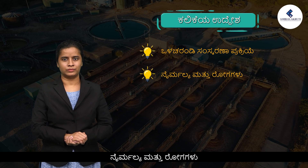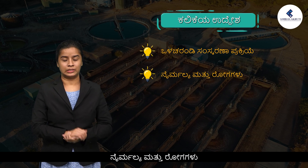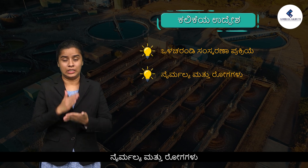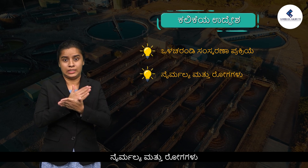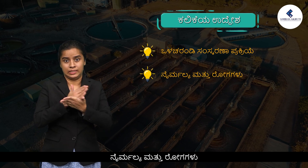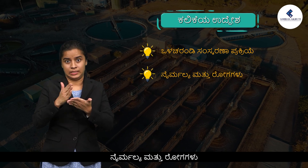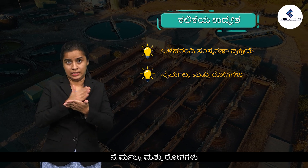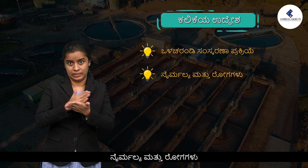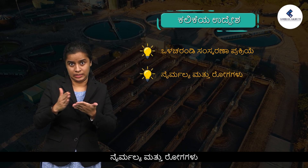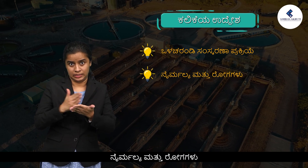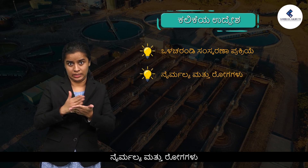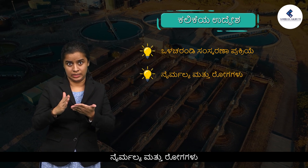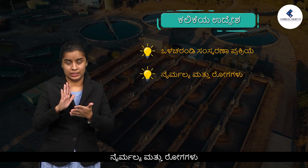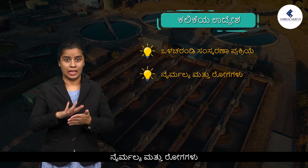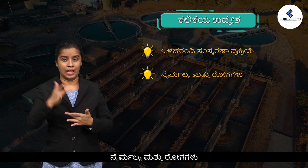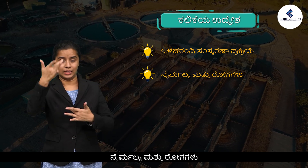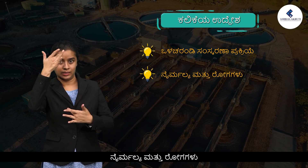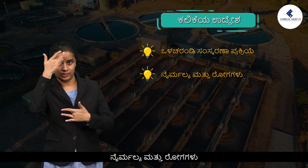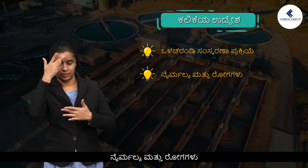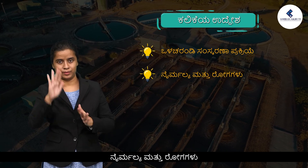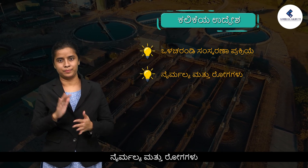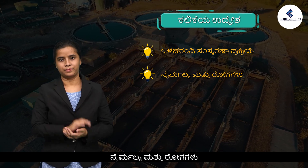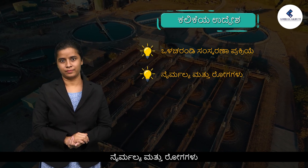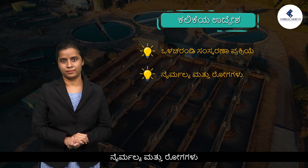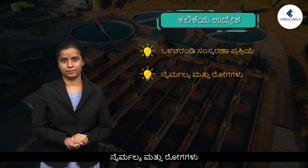ನೈರ್ಮಲ್ಯ ಮತ್ತು ರೋಗಗಳು,